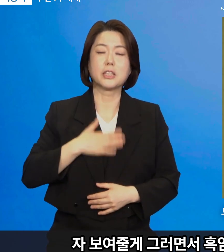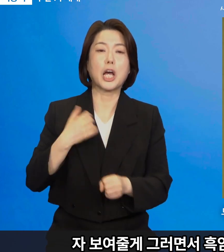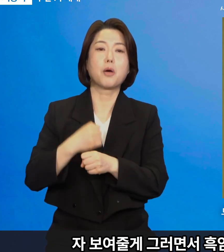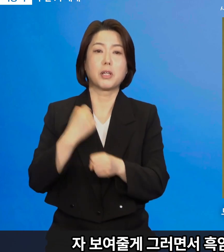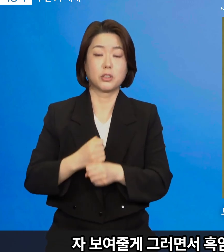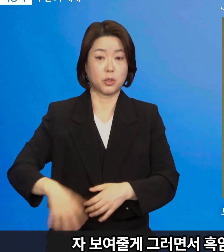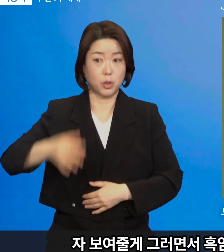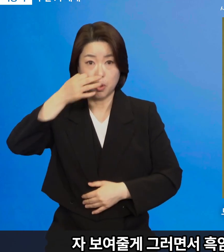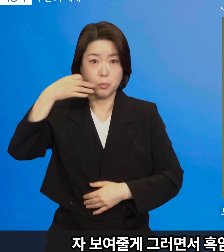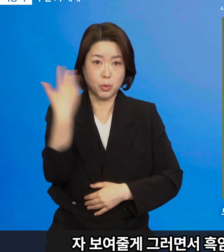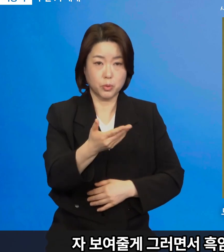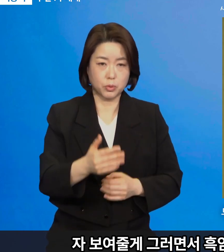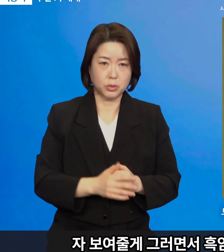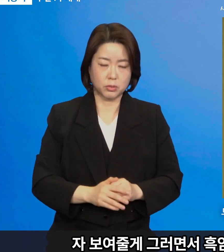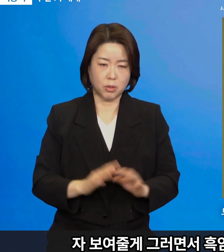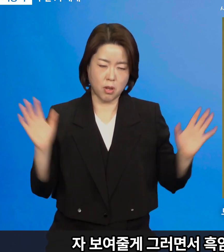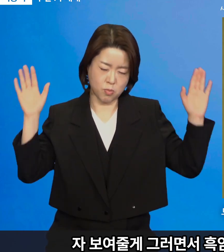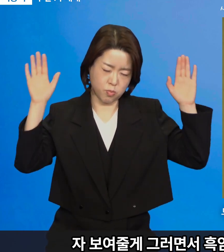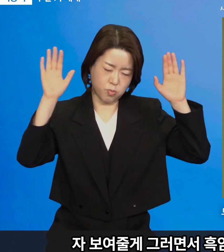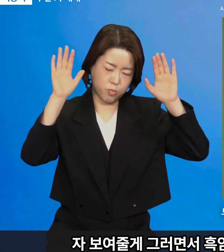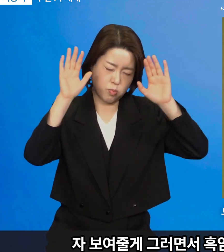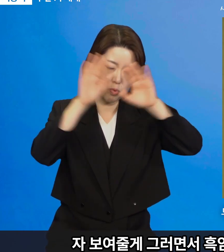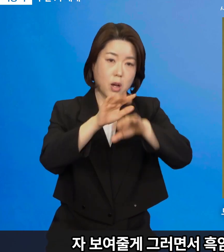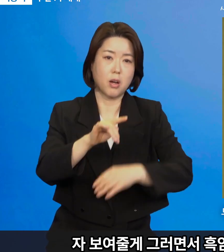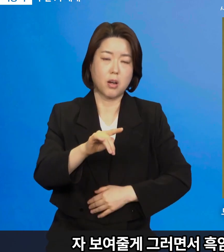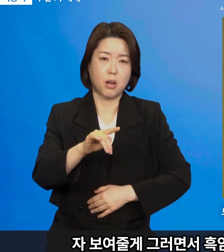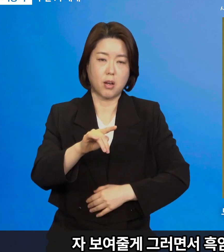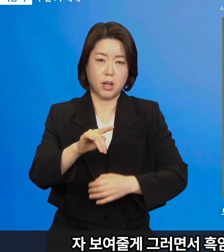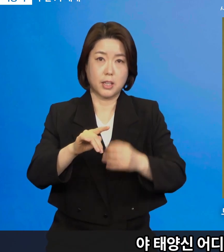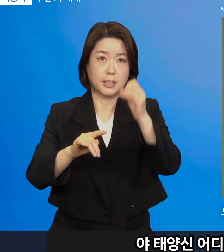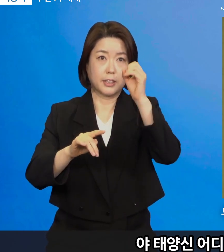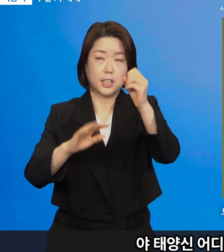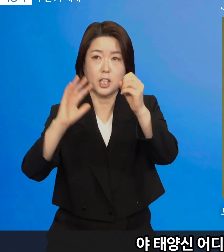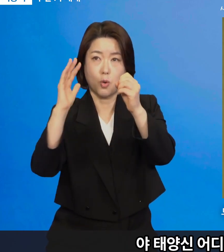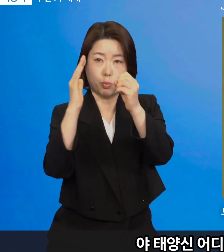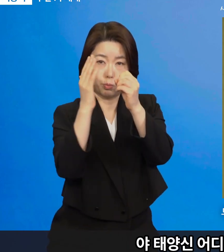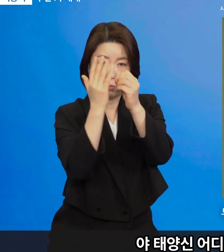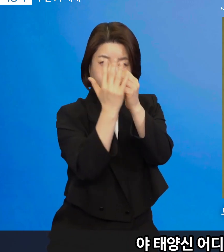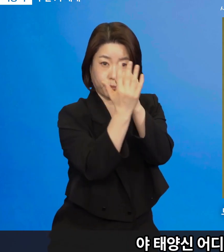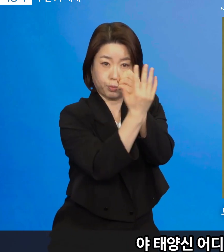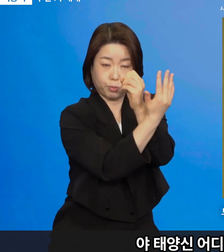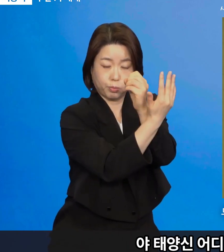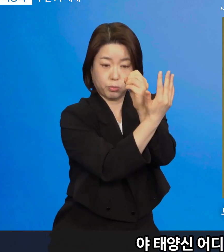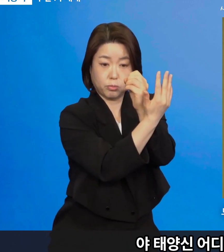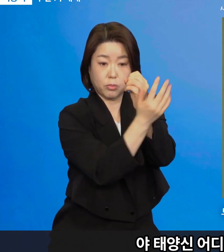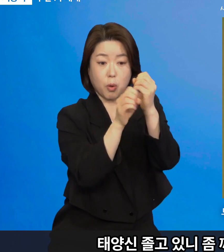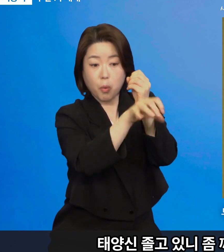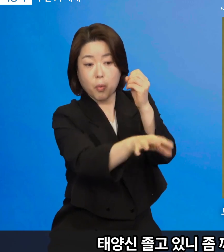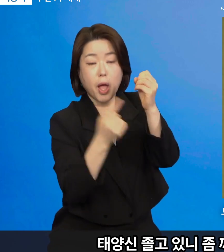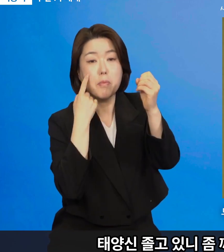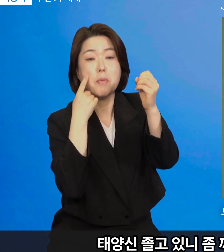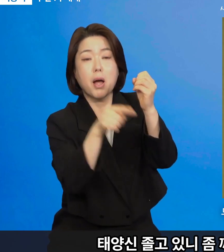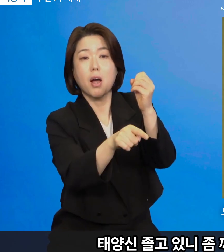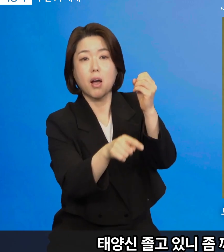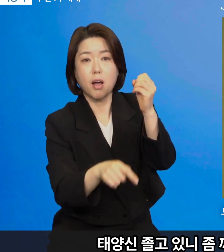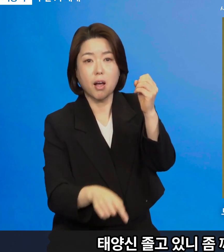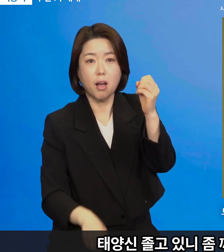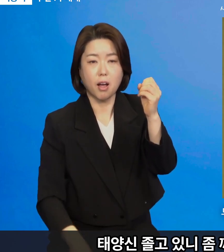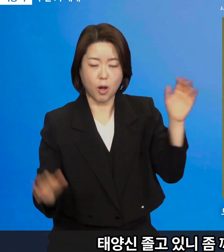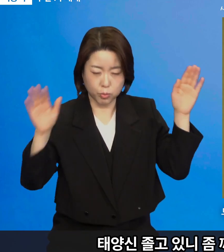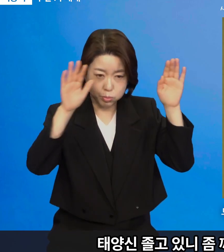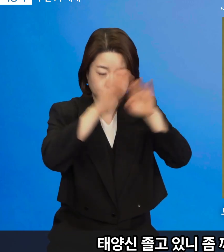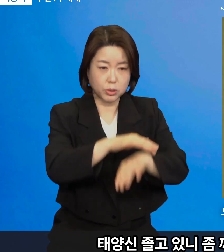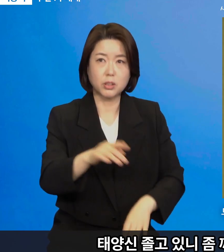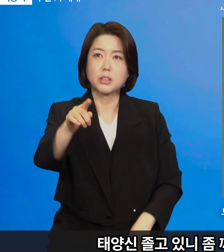보여줄게. 그러면서 흑암, 태양 빛을 가려버렸어요. 야, 태양신 어디 있어? 빛 비춰봐. 태양신